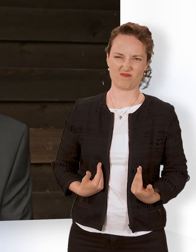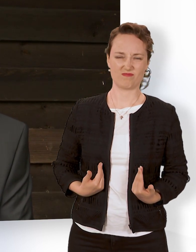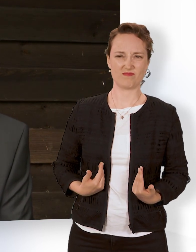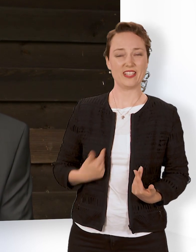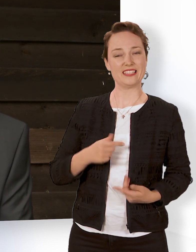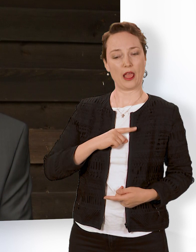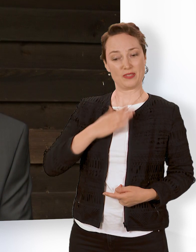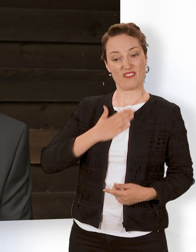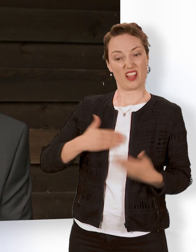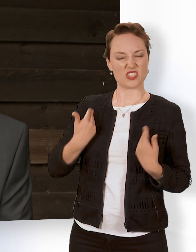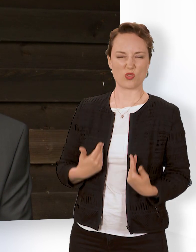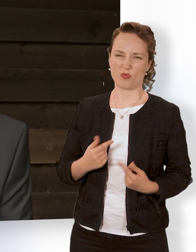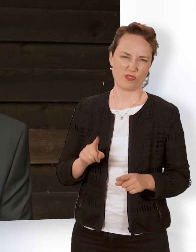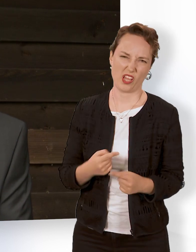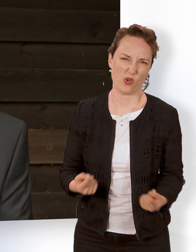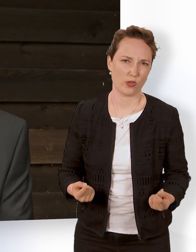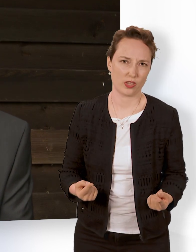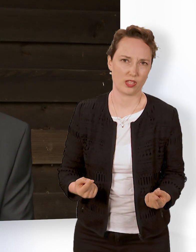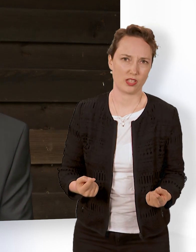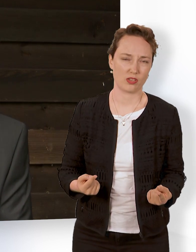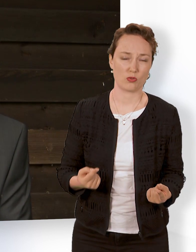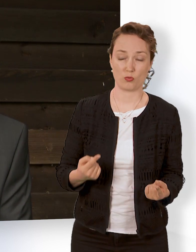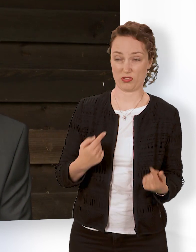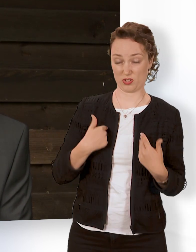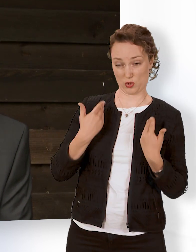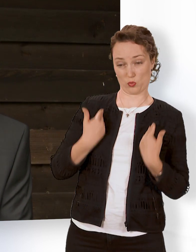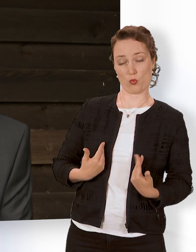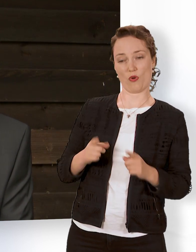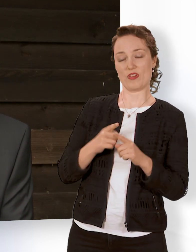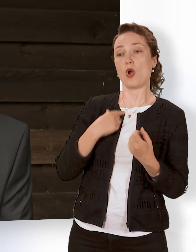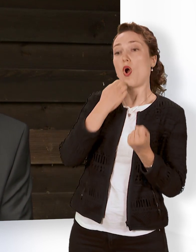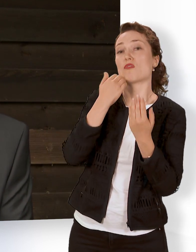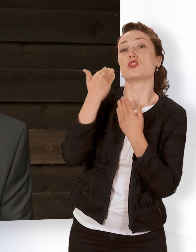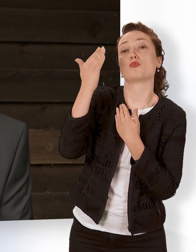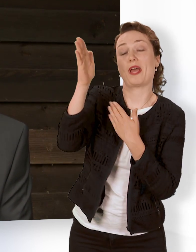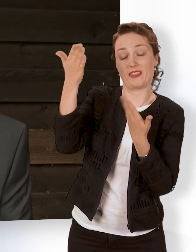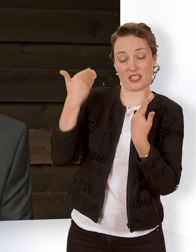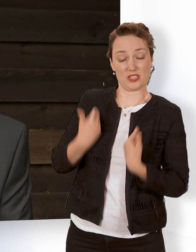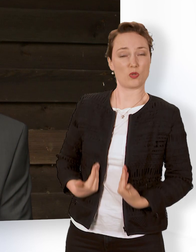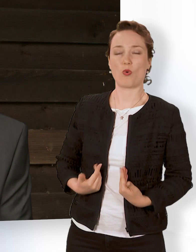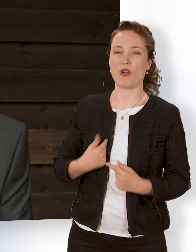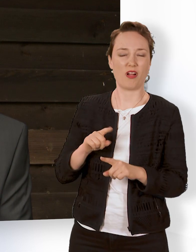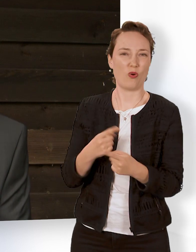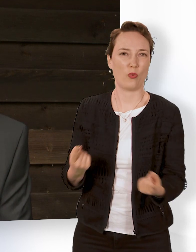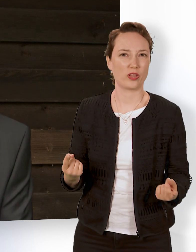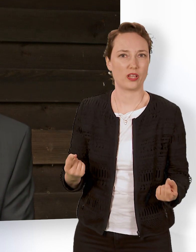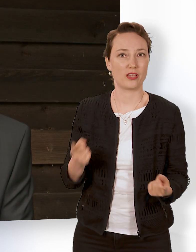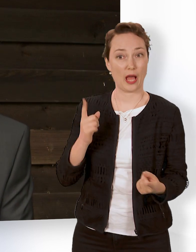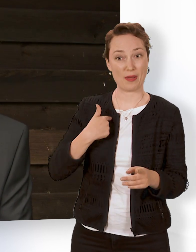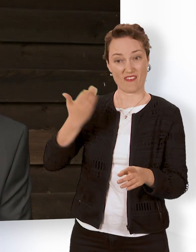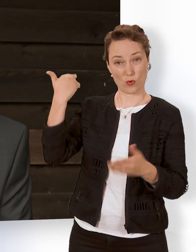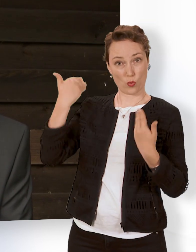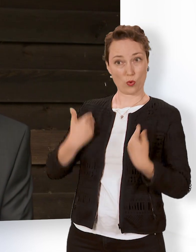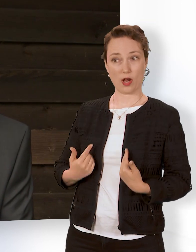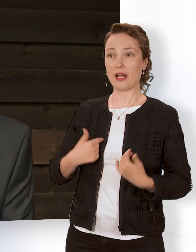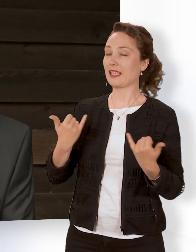Ich bin nicht das, was ich einmal hoffe zu sein. Doch ich bin nicht mehr das, was ich früher einmal